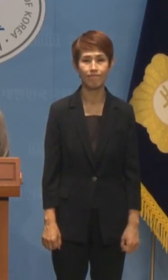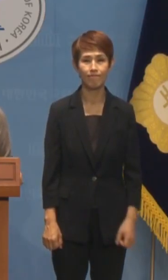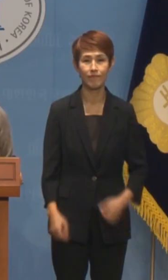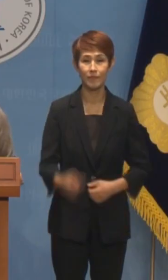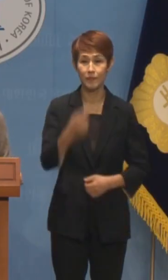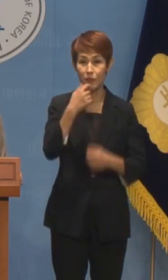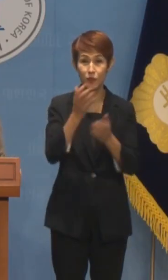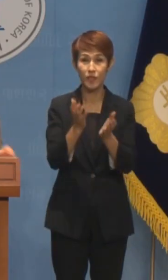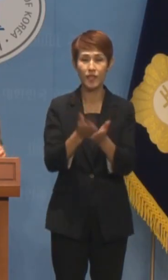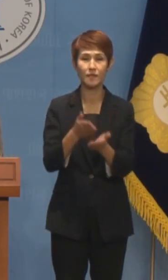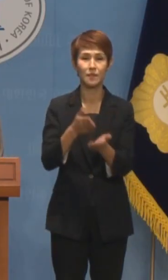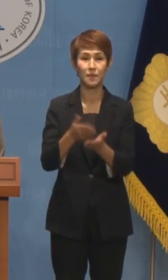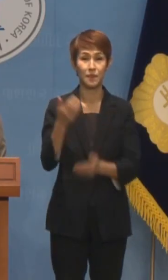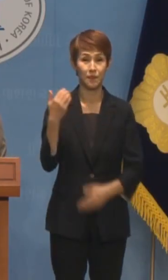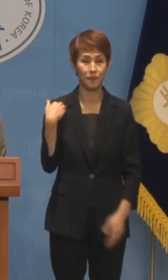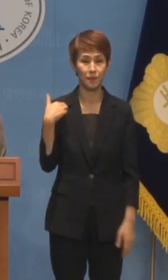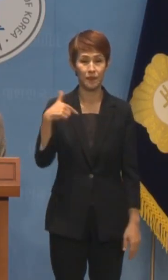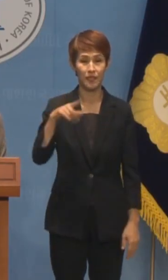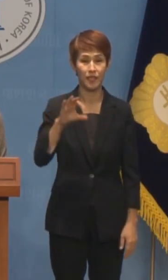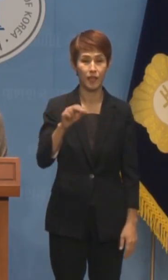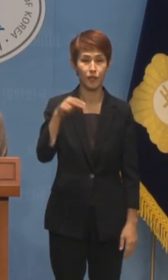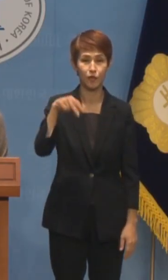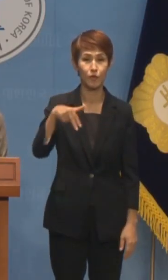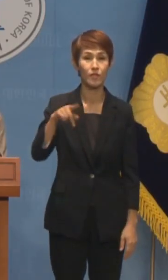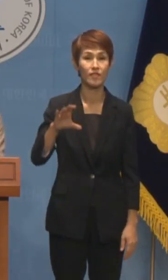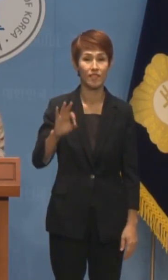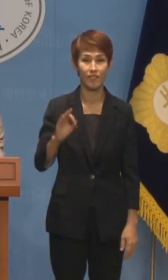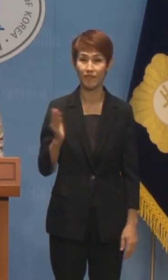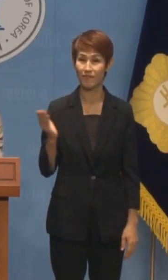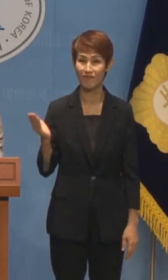더불어민주당 원내대변인 강유정입니다.